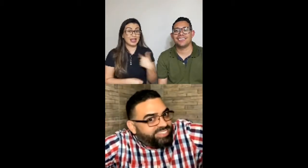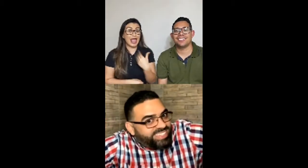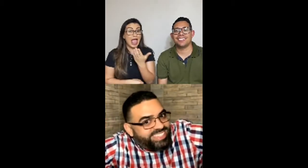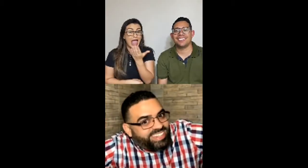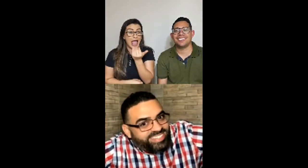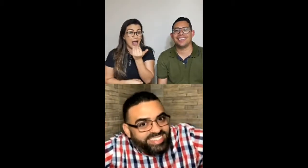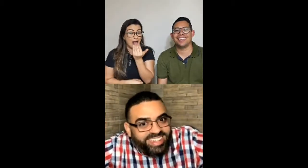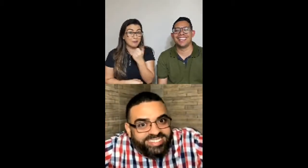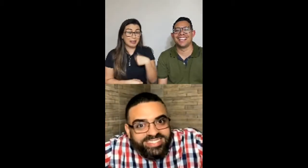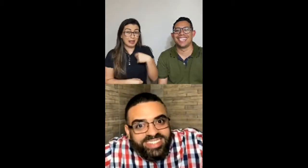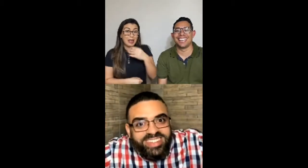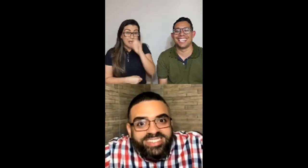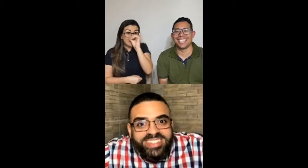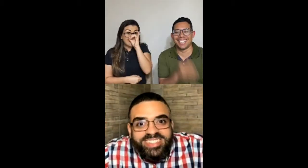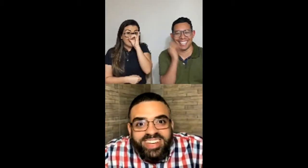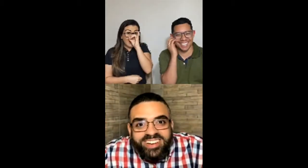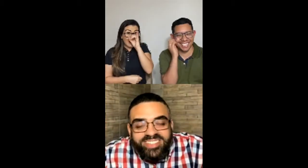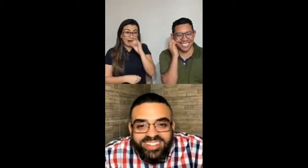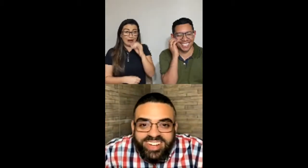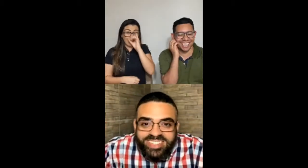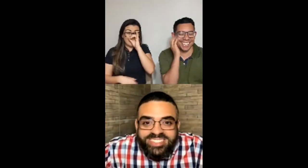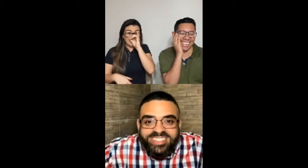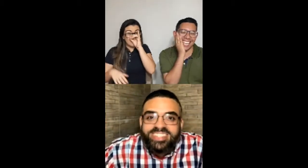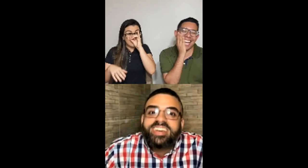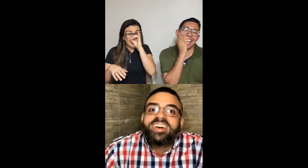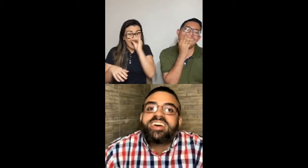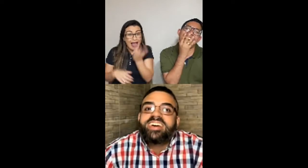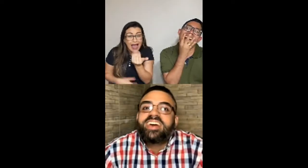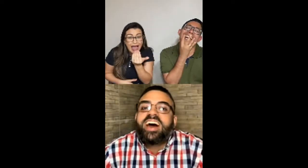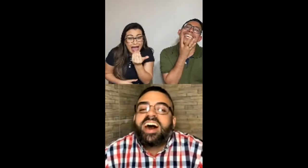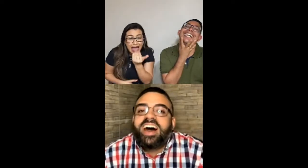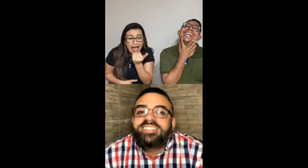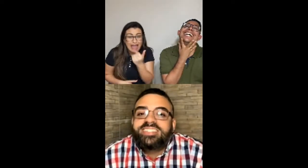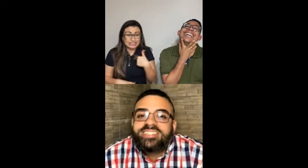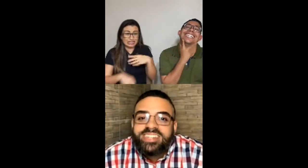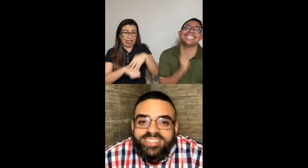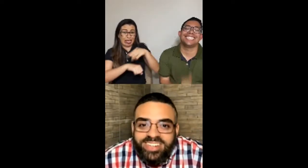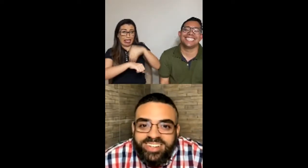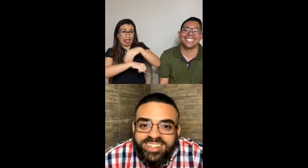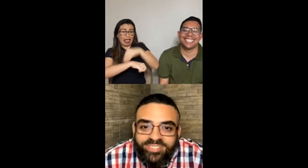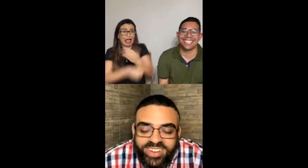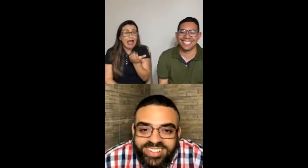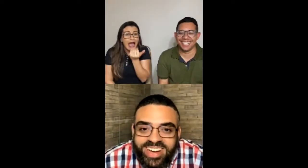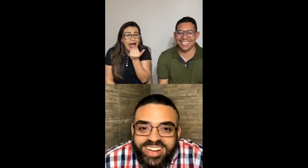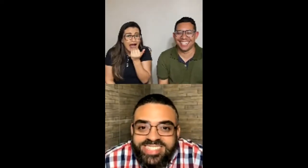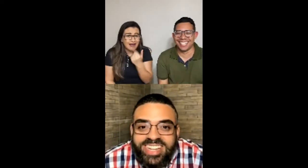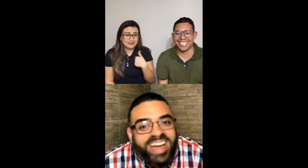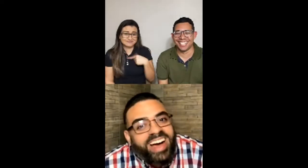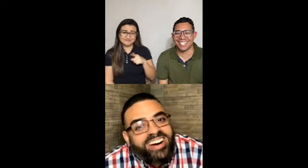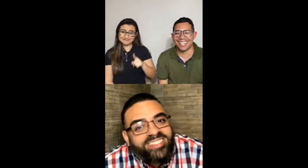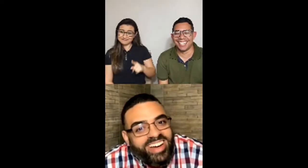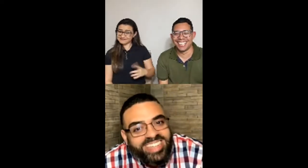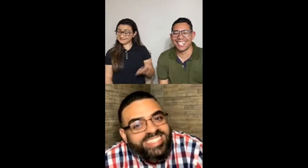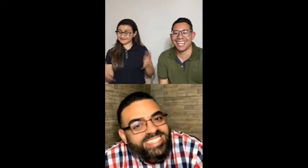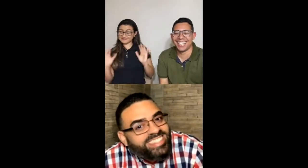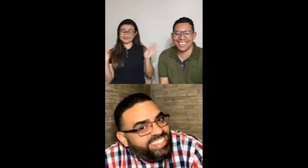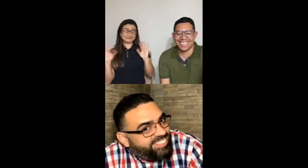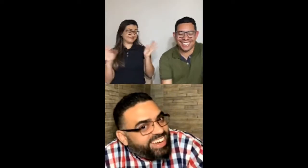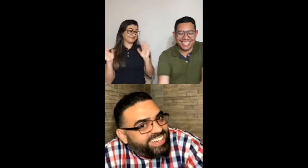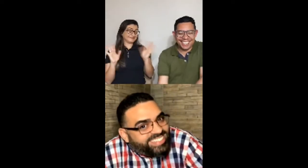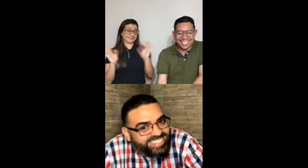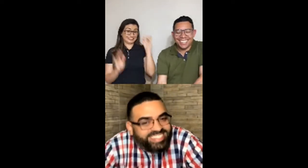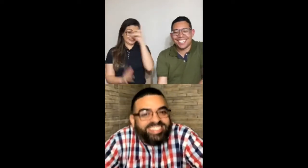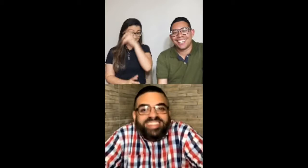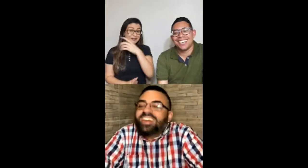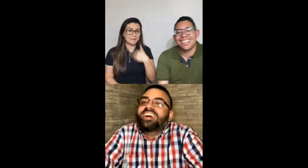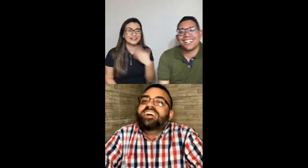de 2018 eu comi barriga de porco com cabelo pela primeira vez. Ai. Eu nunca tinha comido antes.